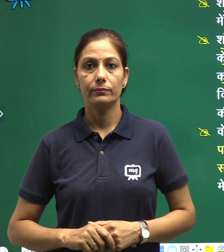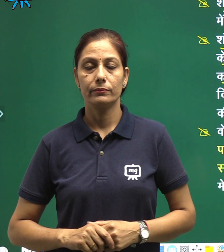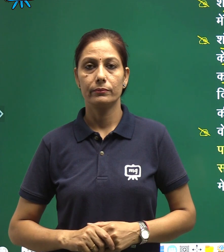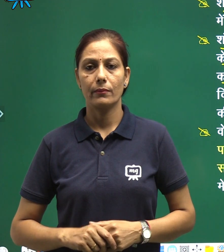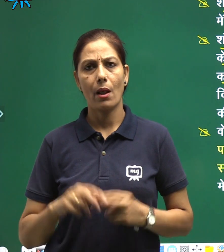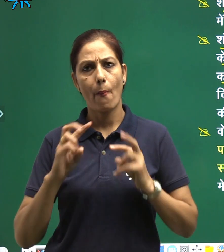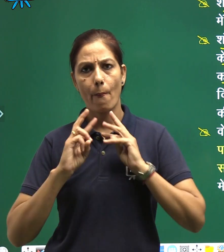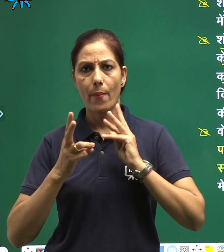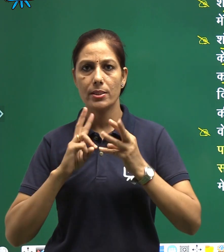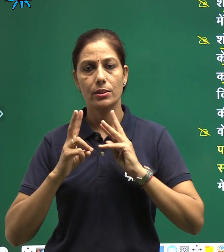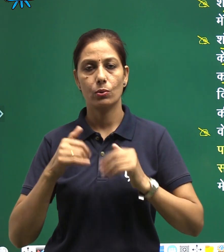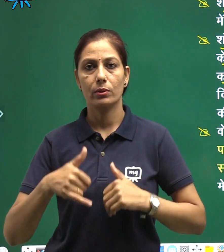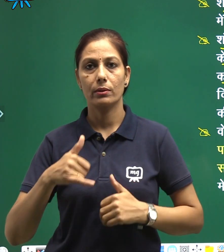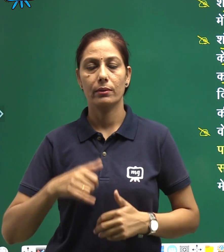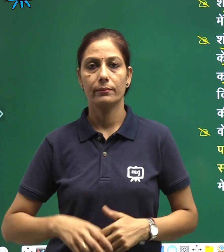बातचीत होती है।